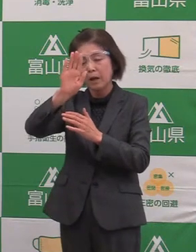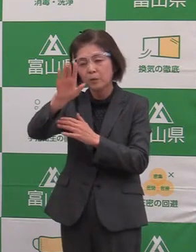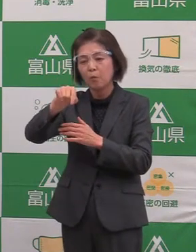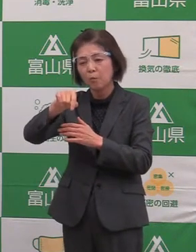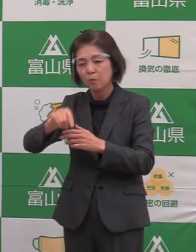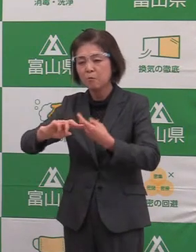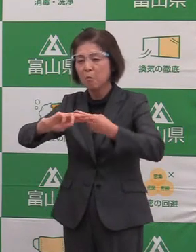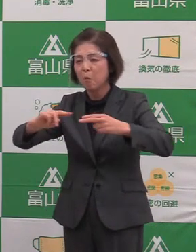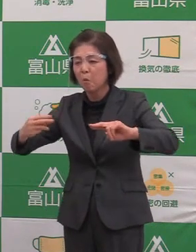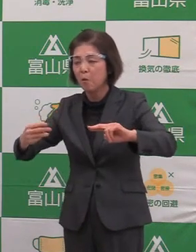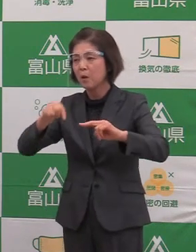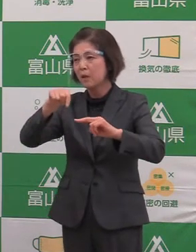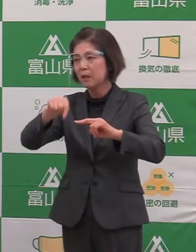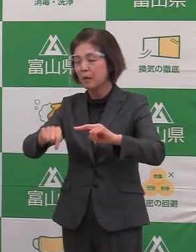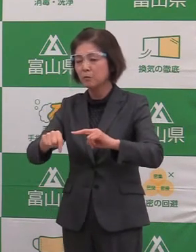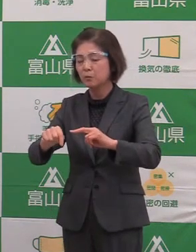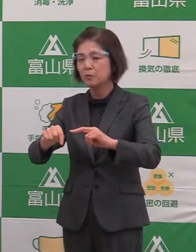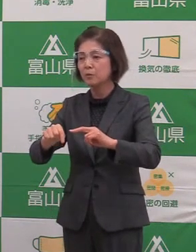が分かってきて、